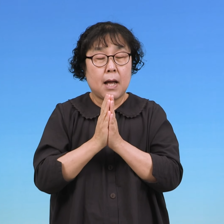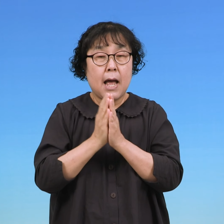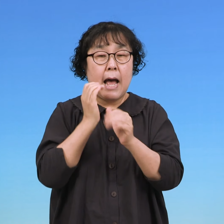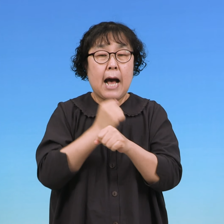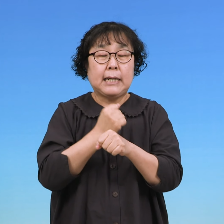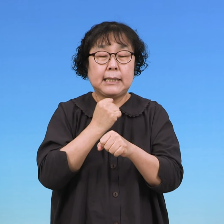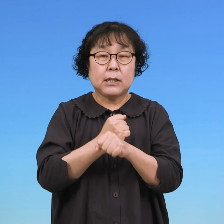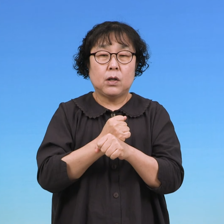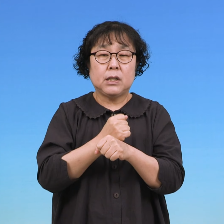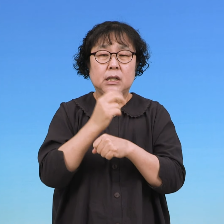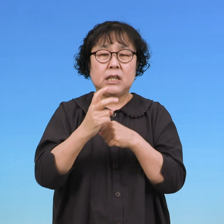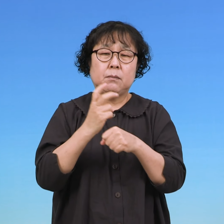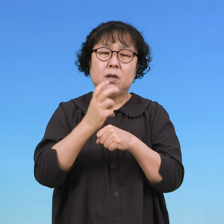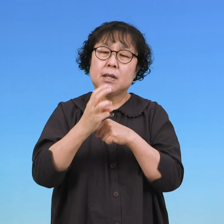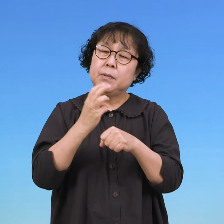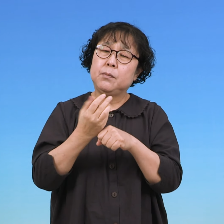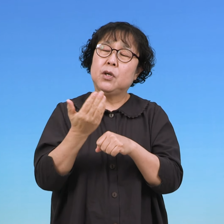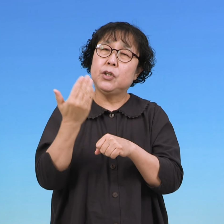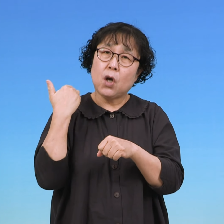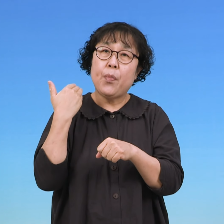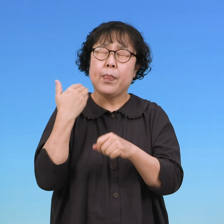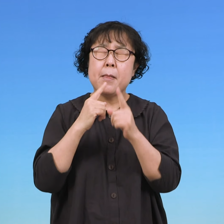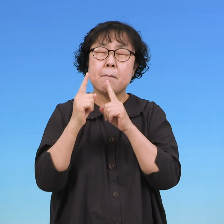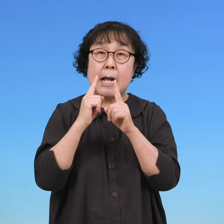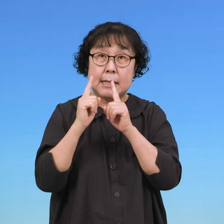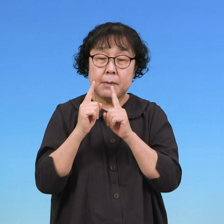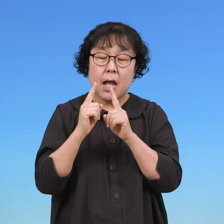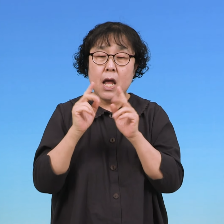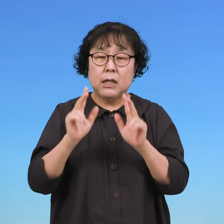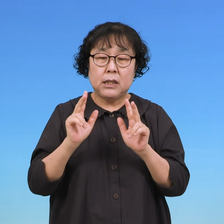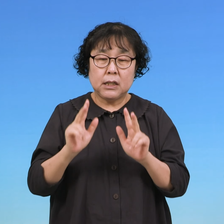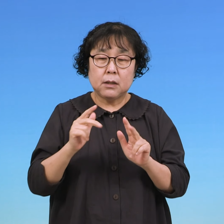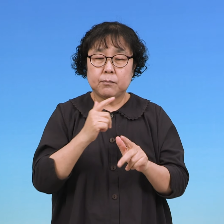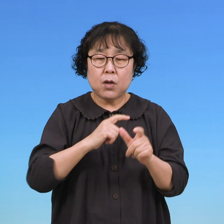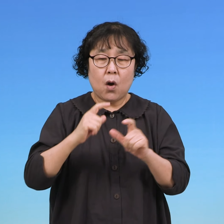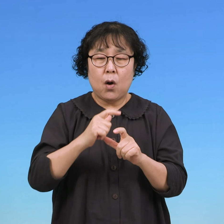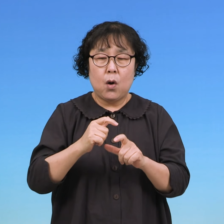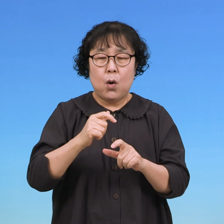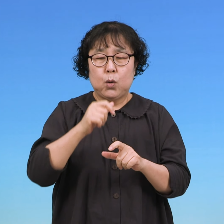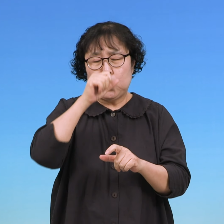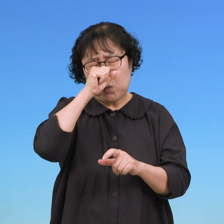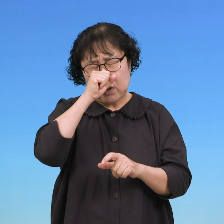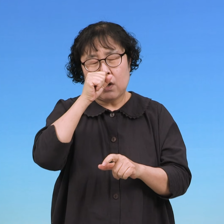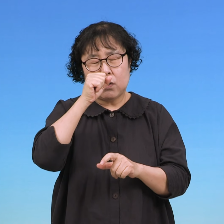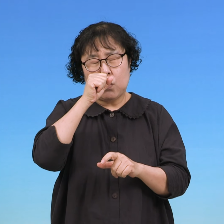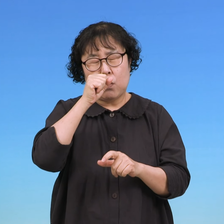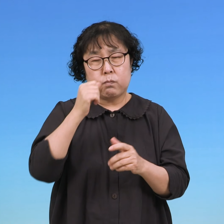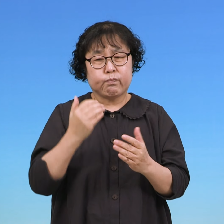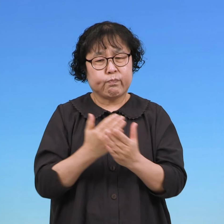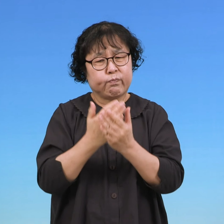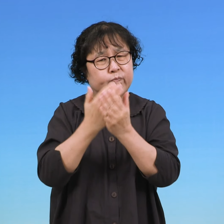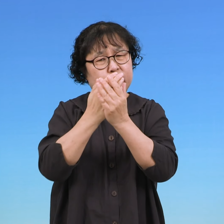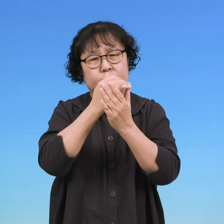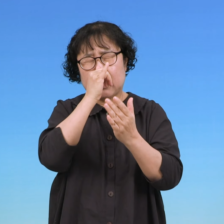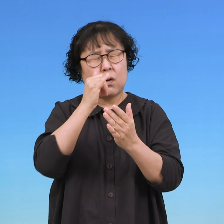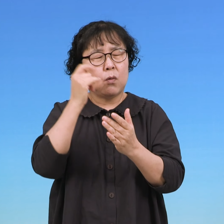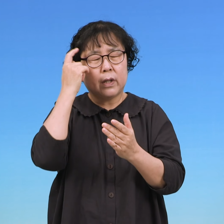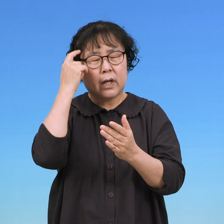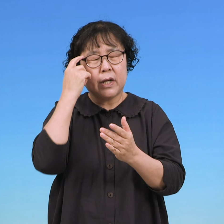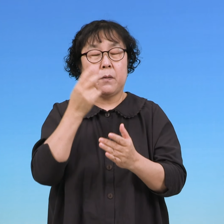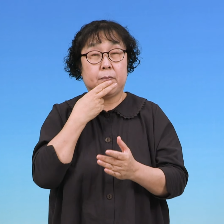그 이전에 주신 말씀인데 오늘 이 시대를 보면은 이게 나아지고 있는 것 같지가 않습니다. 이